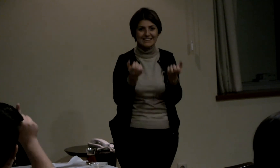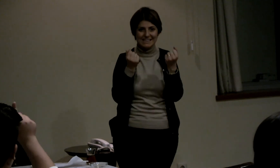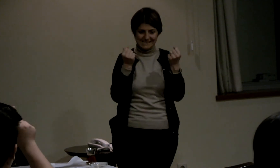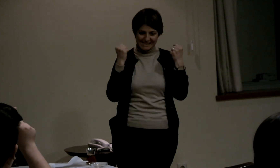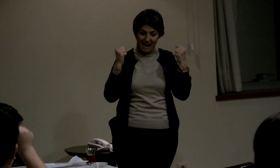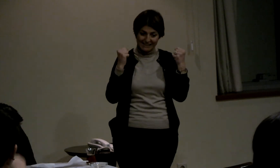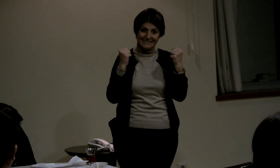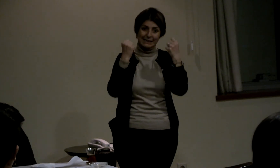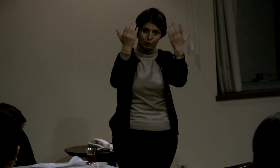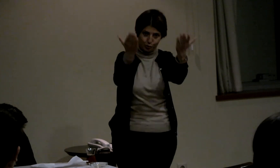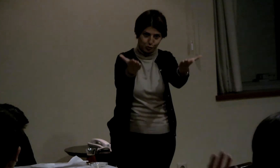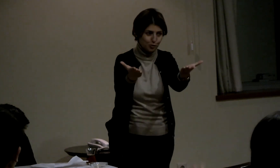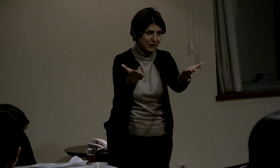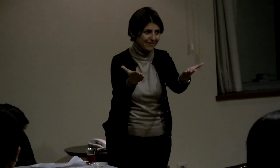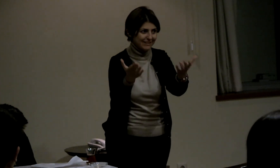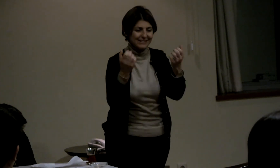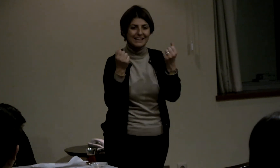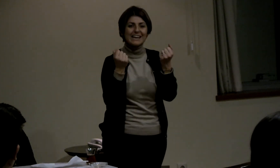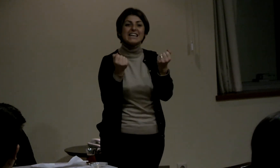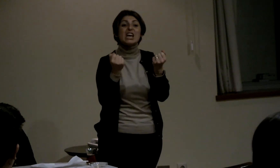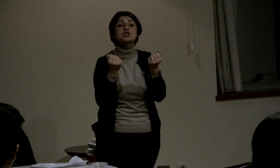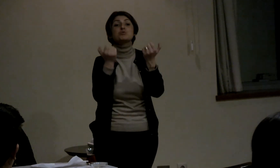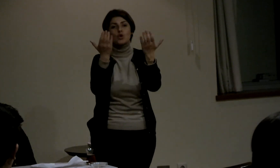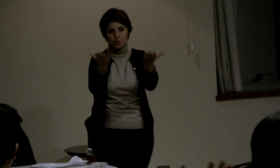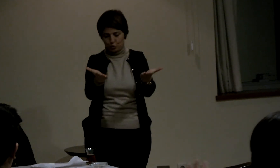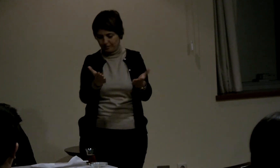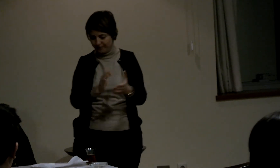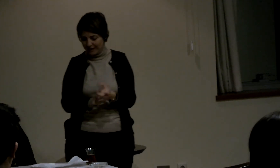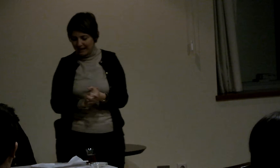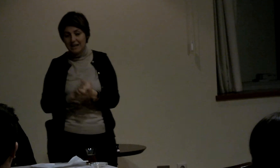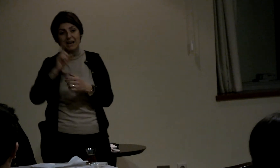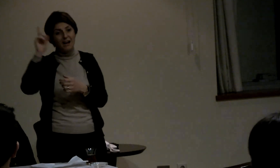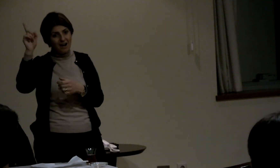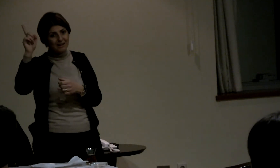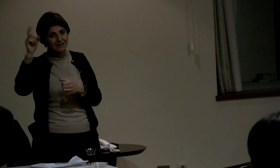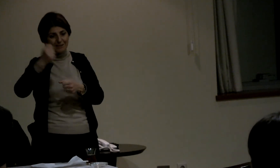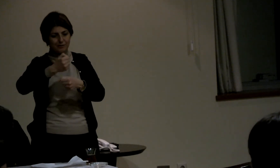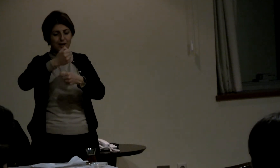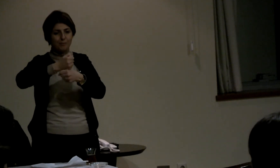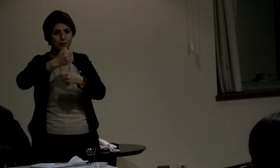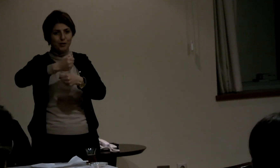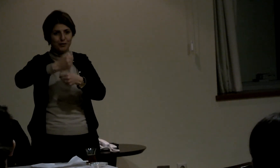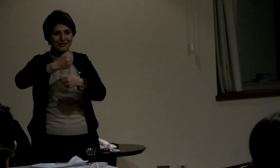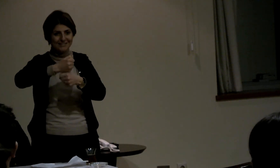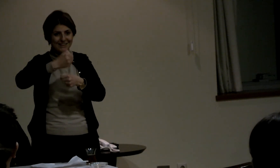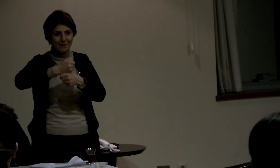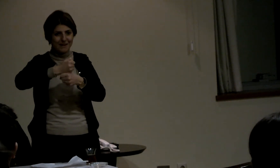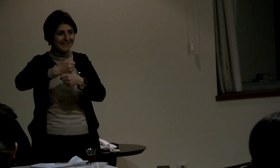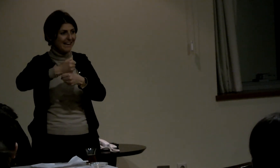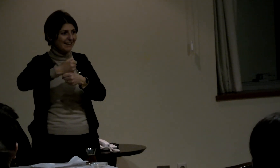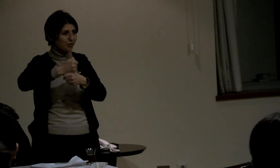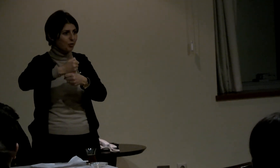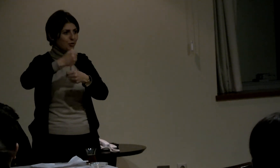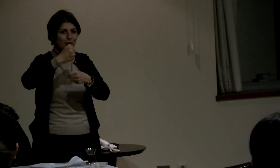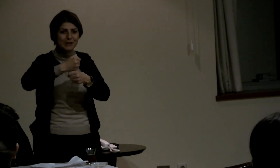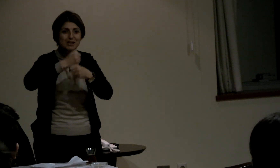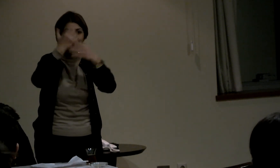Evet. Sağlık diliyoruz. Evet. Geçmiş olsun. Ankara tarafı ne yapıyor? Hemen G'leri koyuyor. Geçmiş